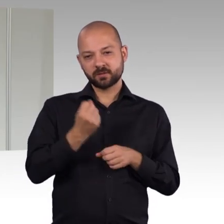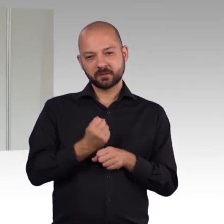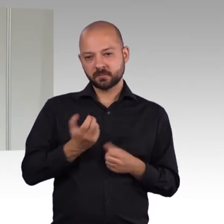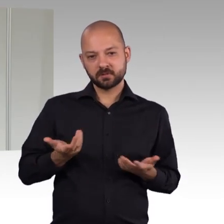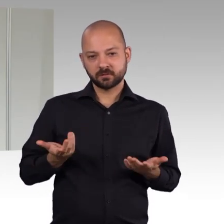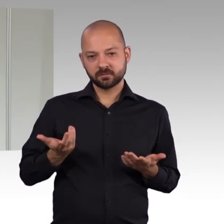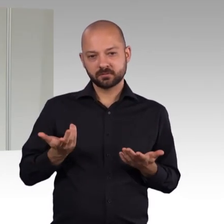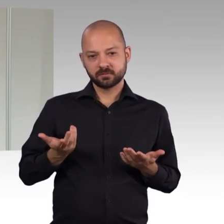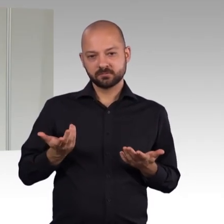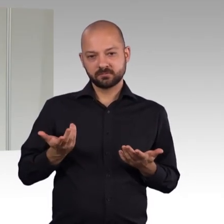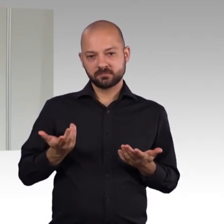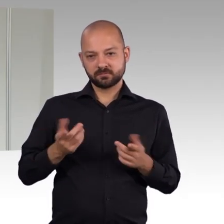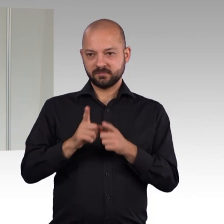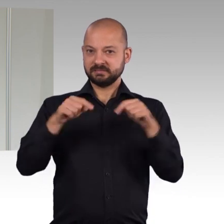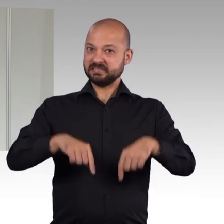Denn